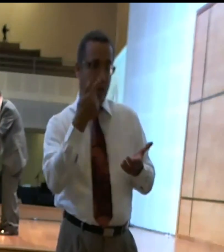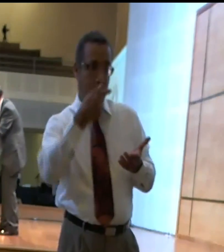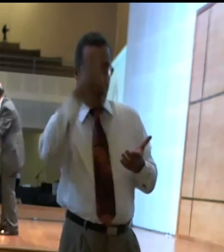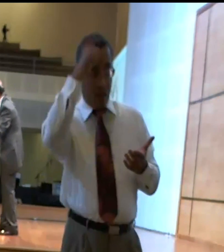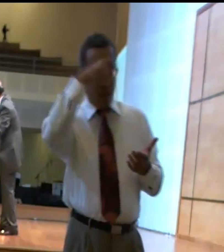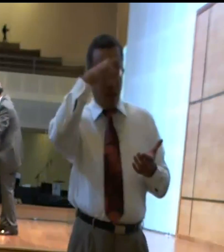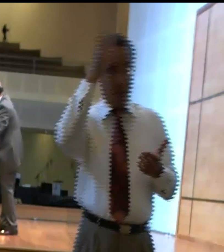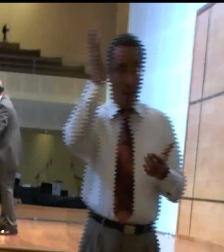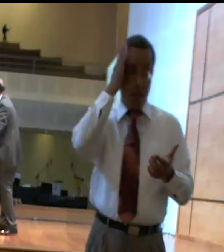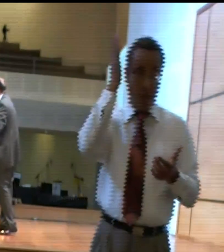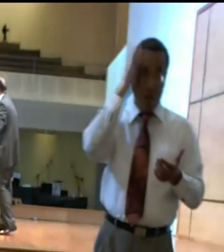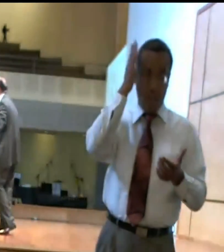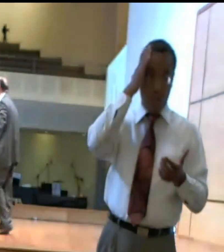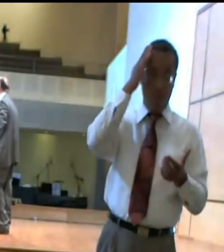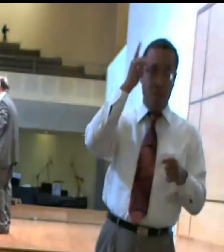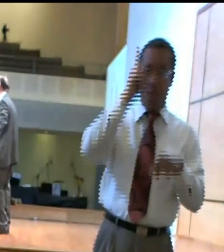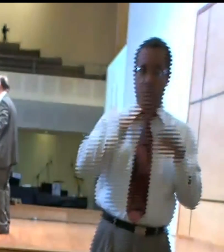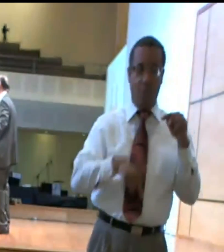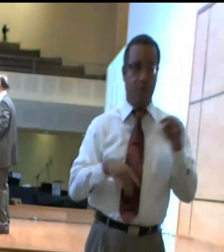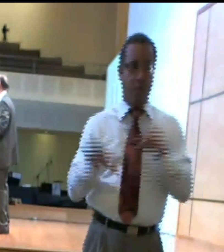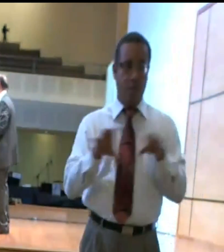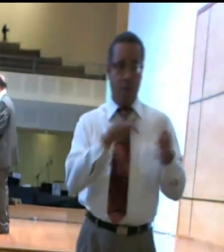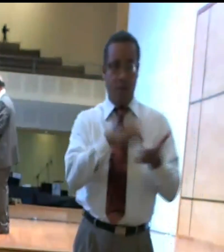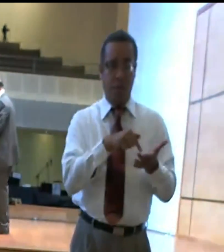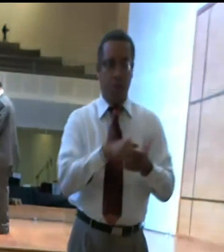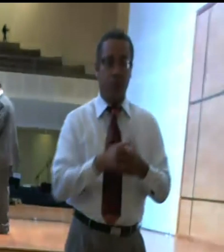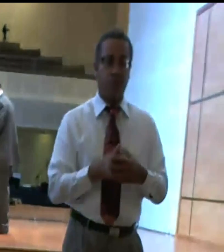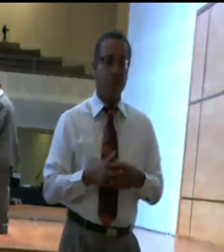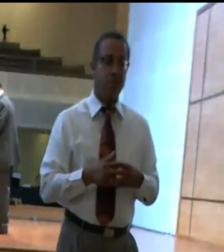sabio que la conoce, no por eso podrá alcanzarla.